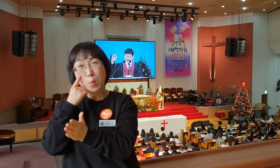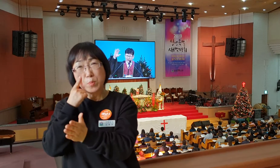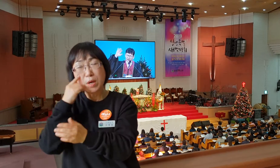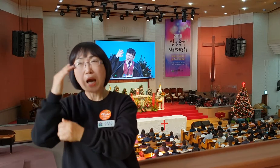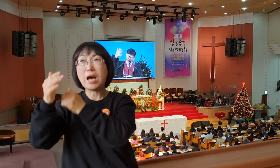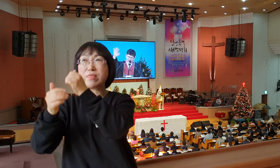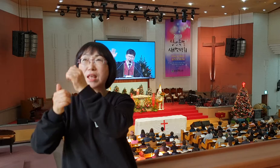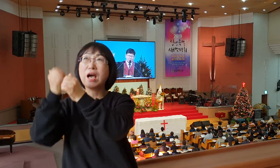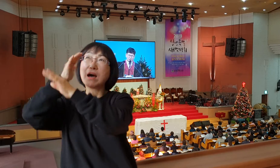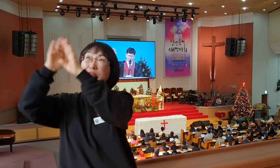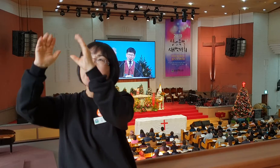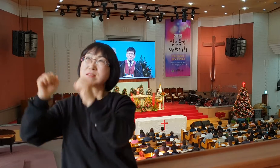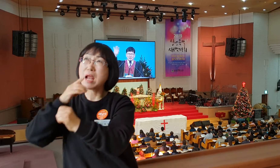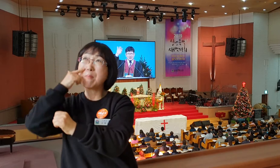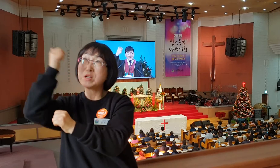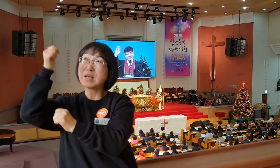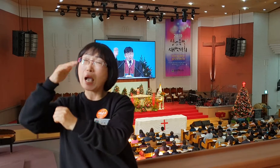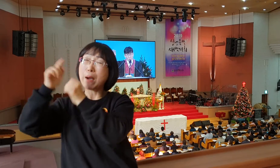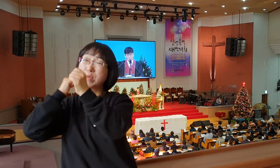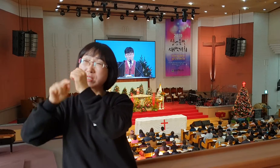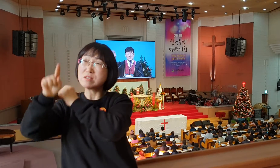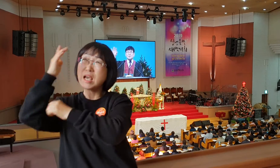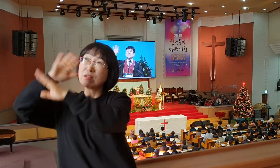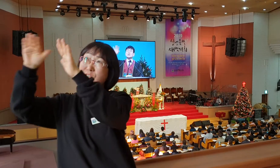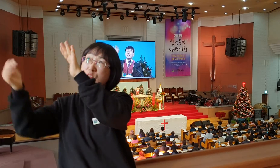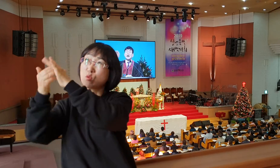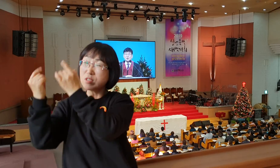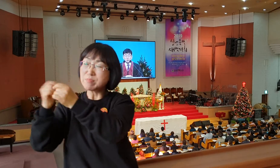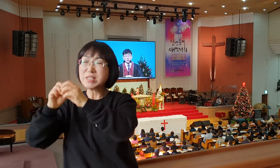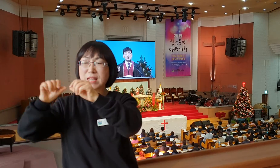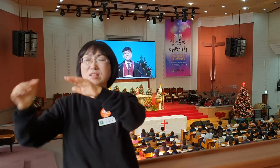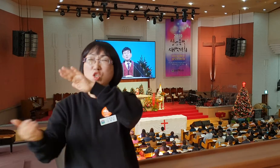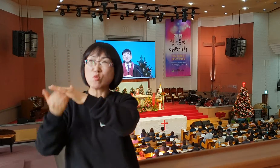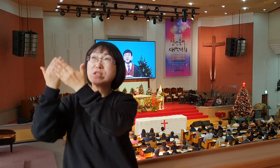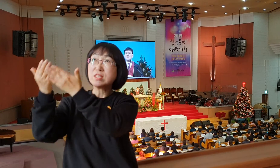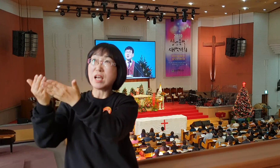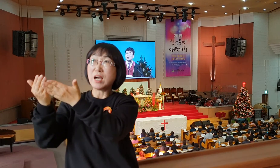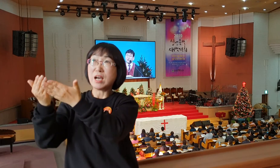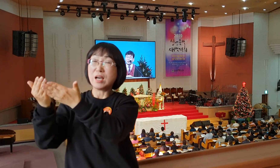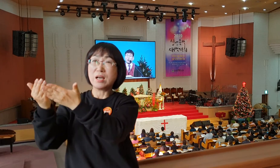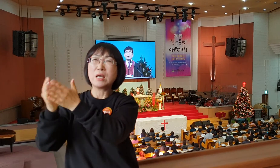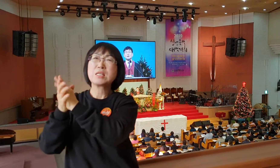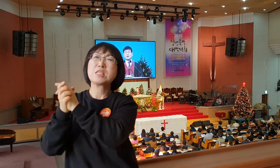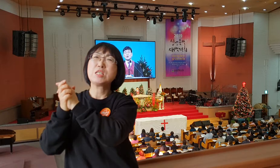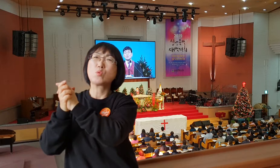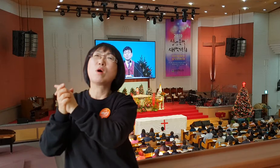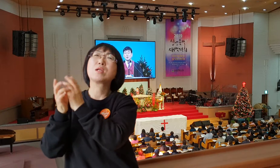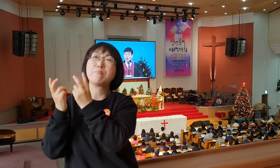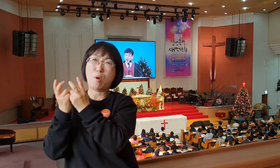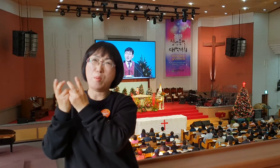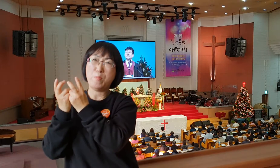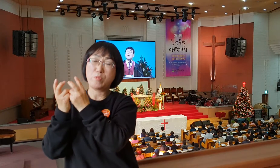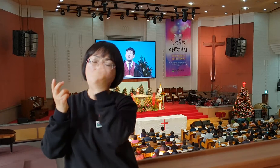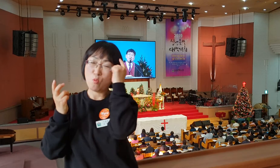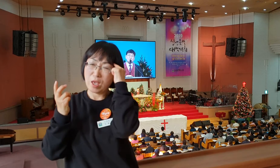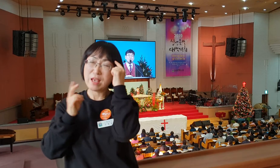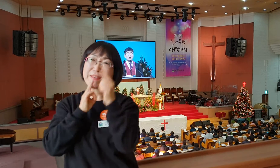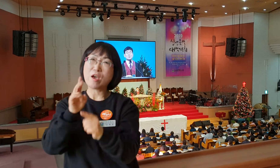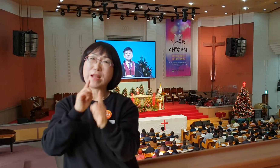하나님 내 계신 아버지요 아버지의 하늘에서 이루어진 것처럼 이 땅에서도 이루어진다 뭐하는 거예요 기도하는 거예요 왜